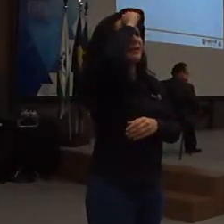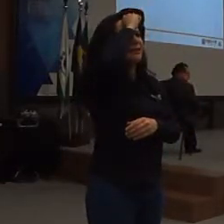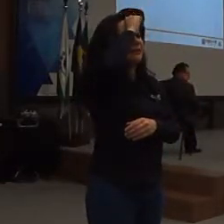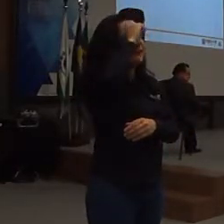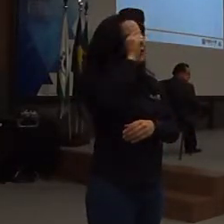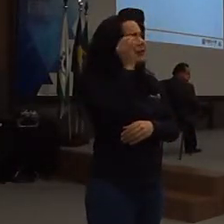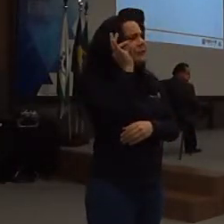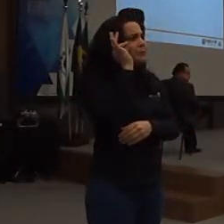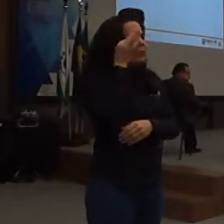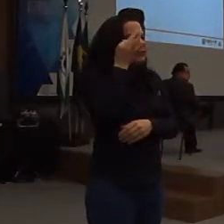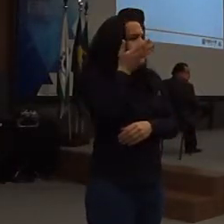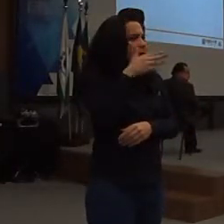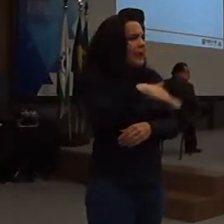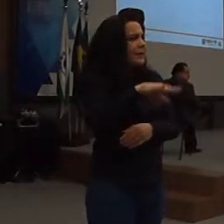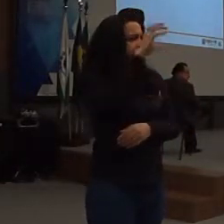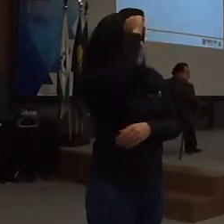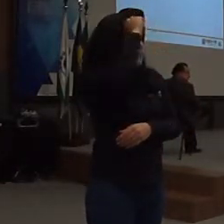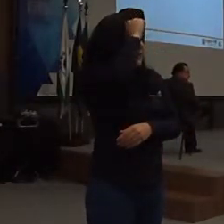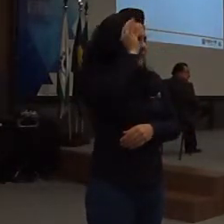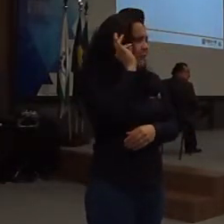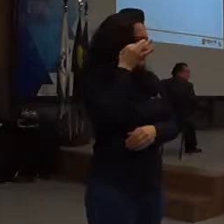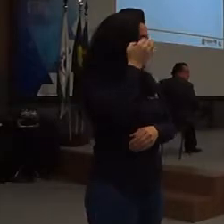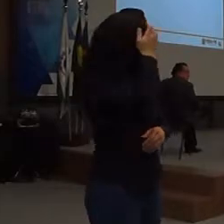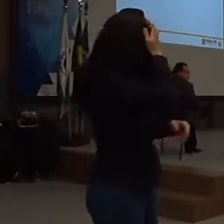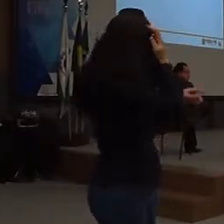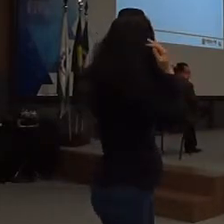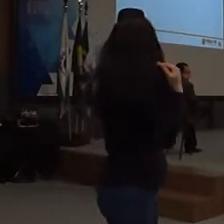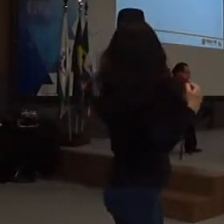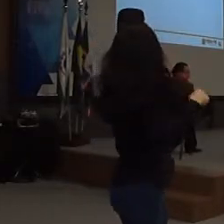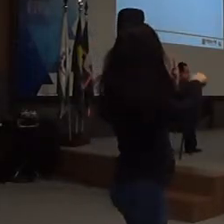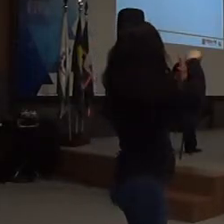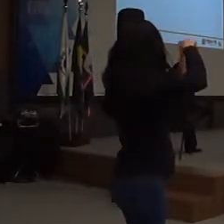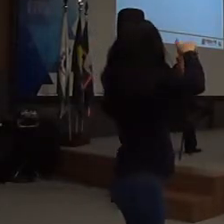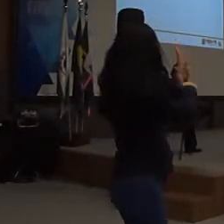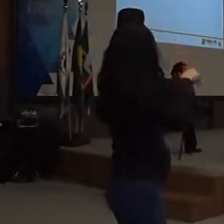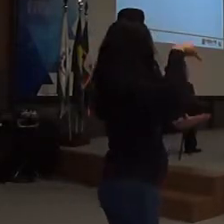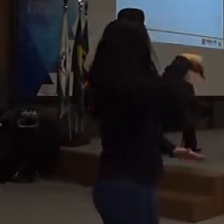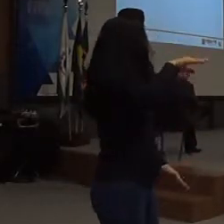Uma norma que a gente tem, a norma de acessibilidade, é a 9050,